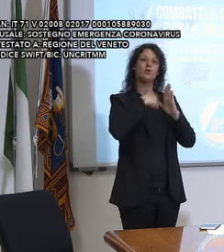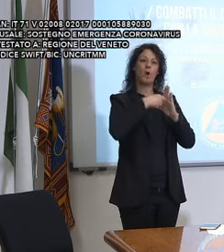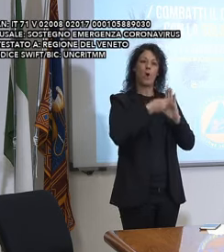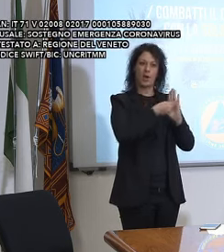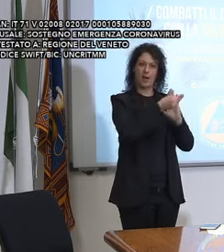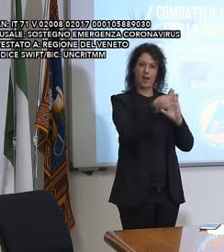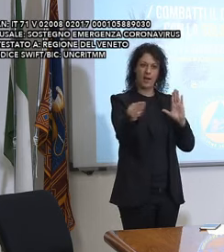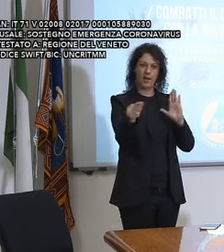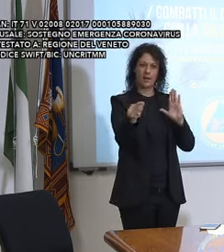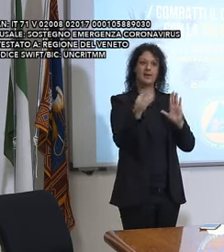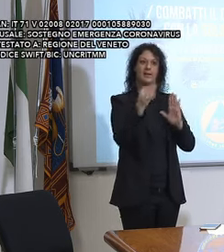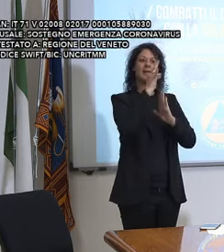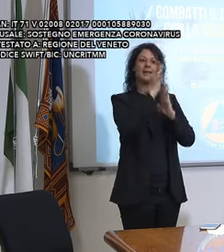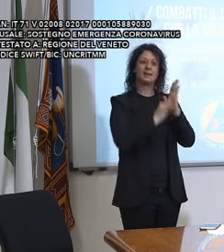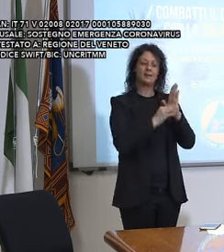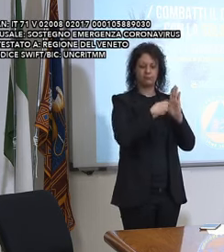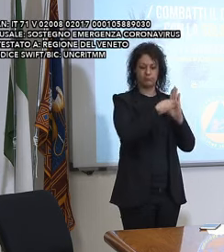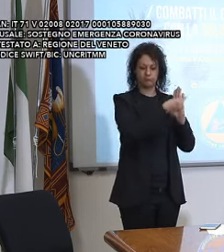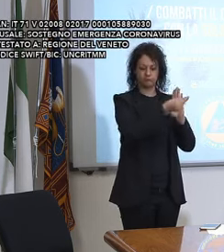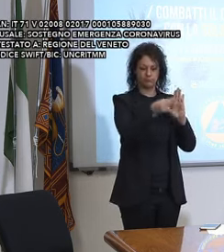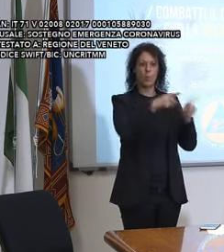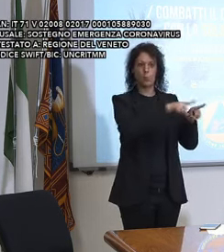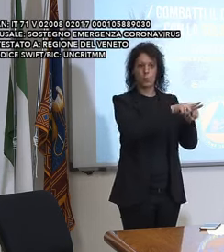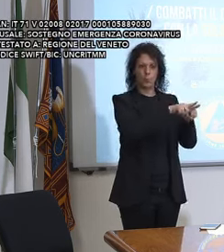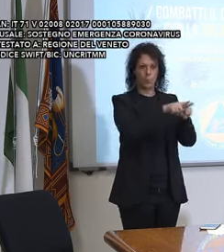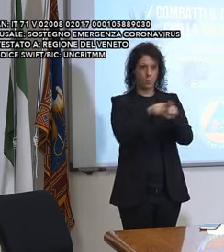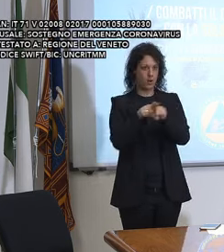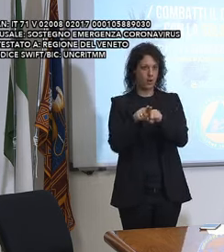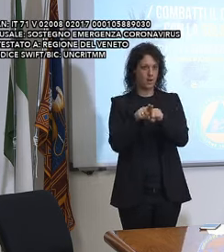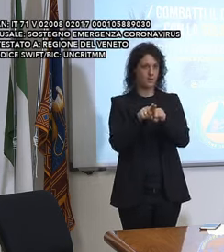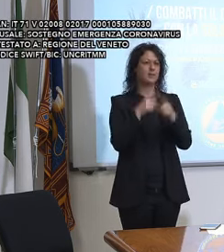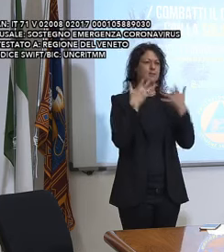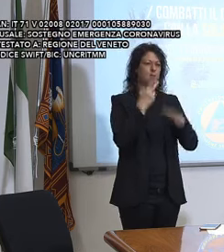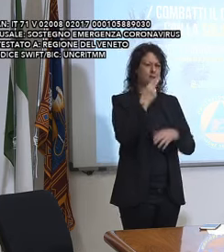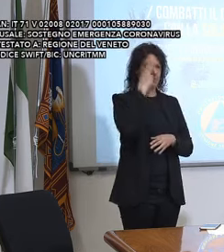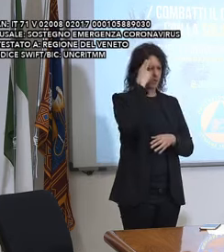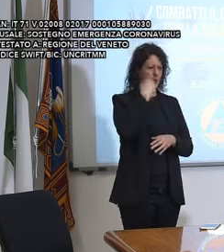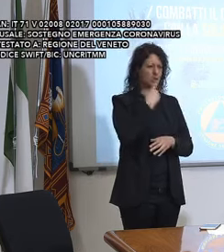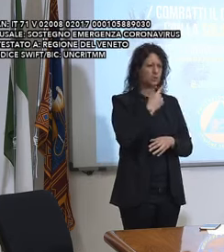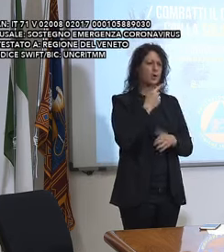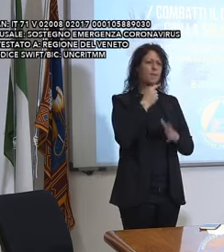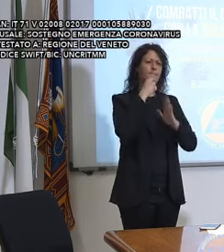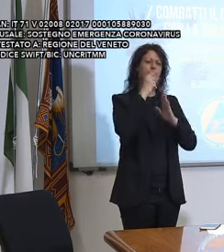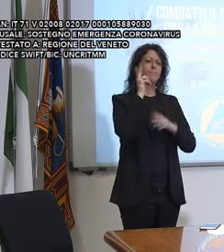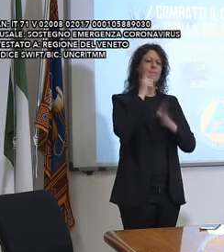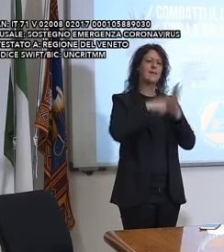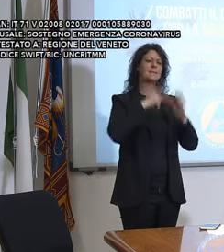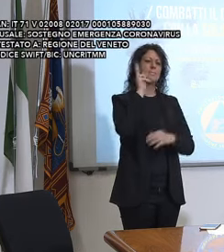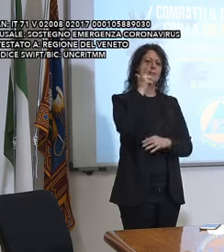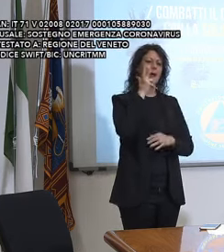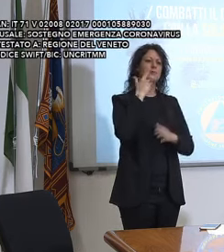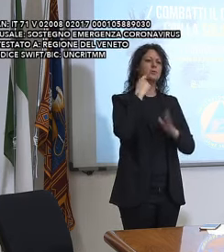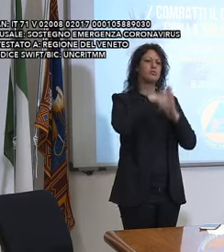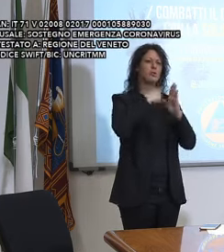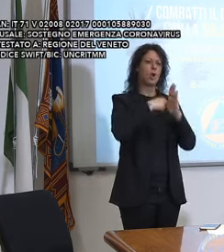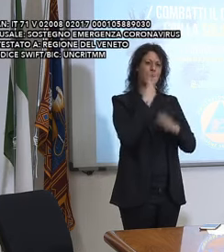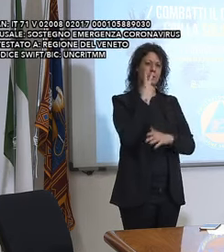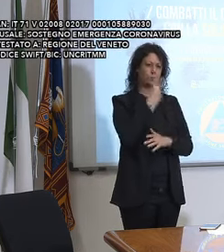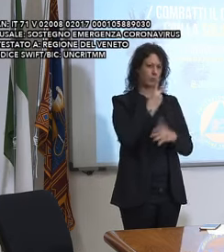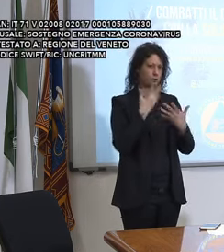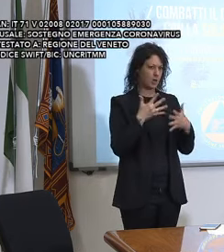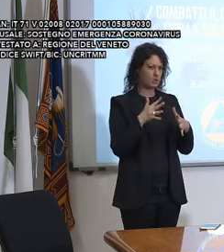guida, uguali per tutte, e tu hai ricordato che in marzo ci sono state, sono state più circolari. No, se